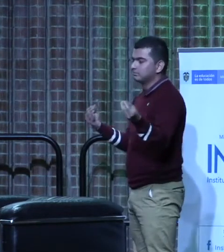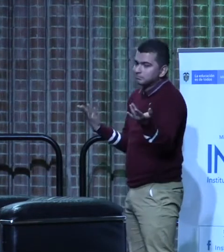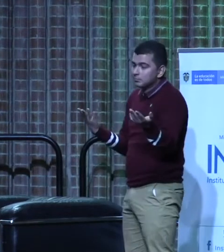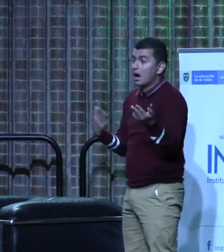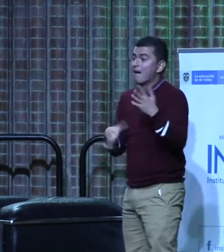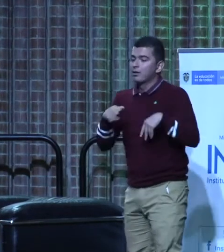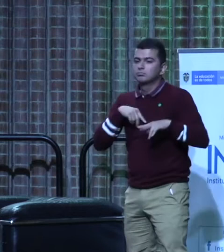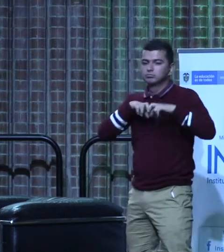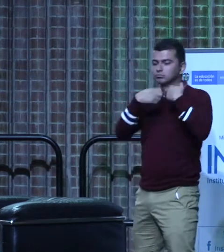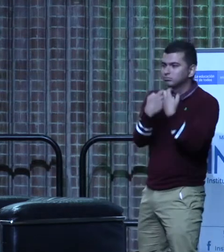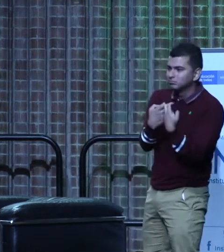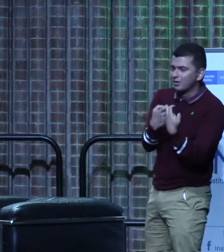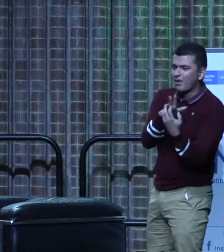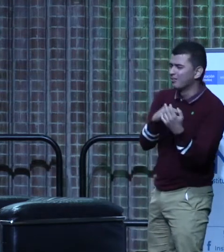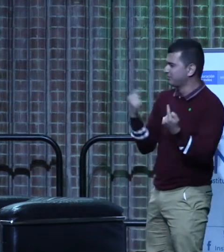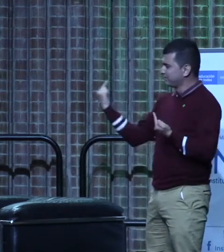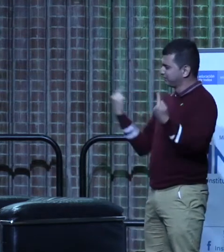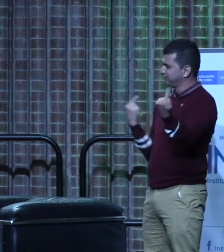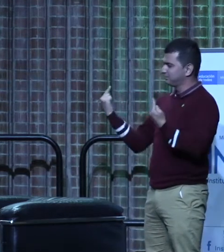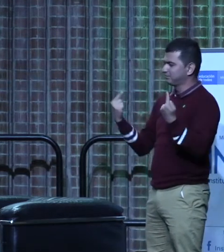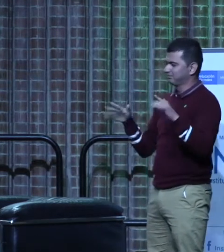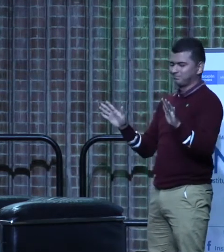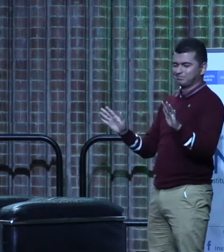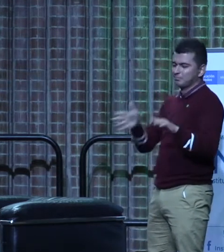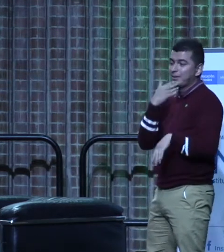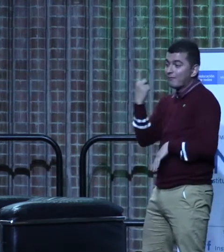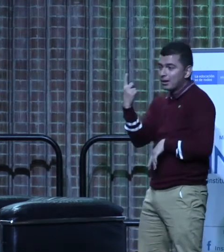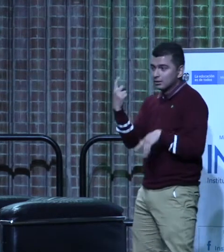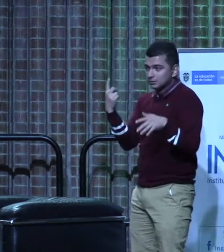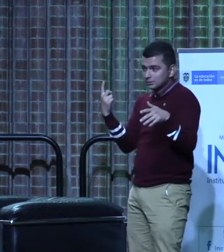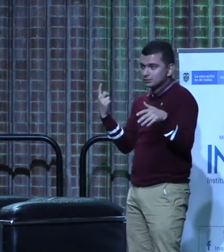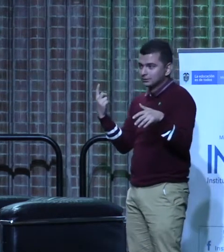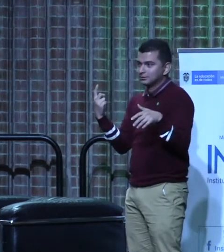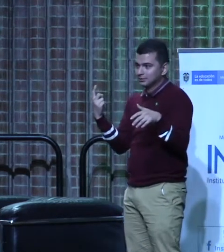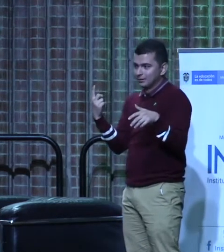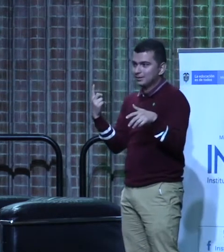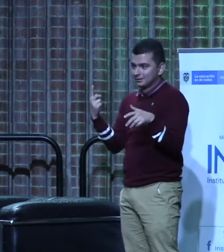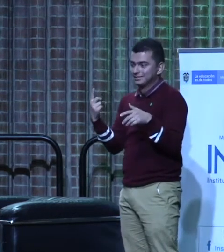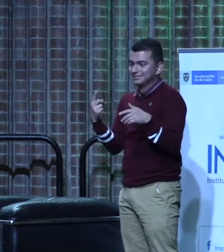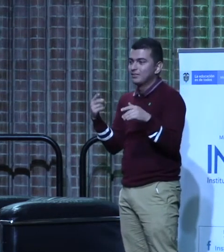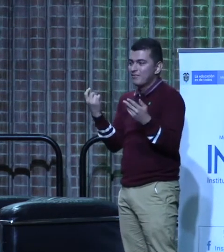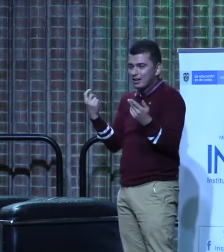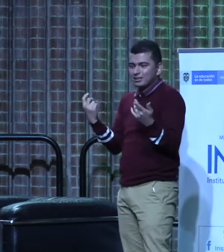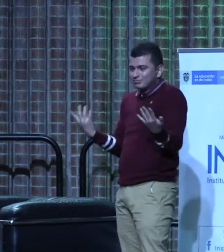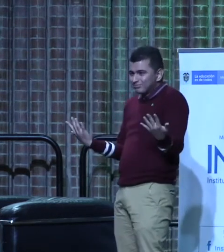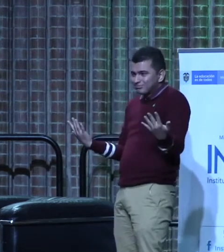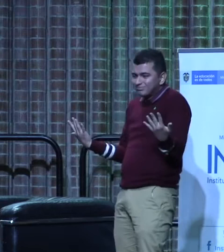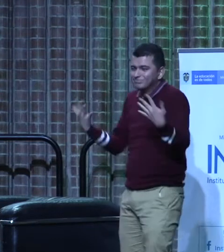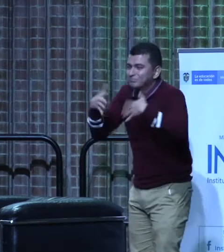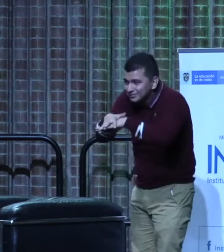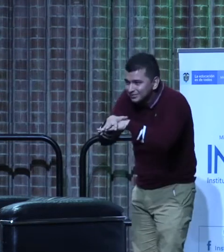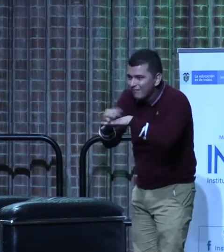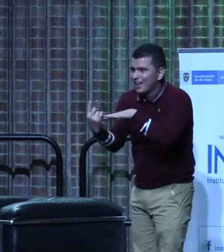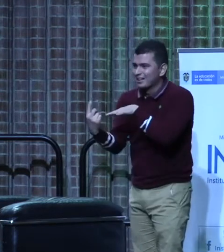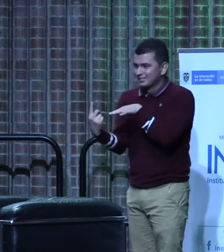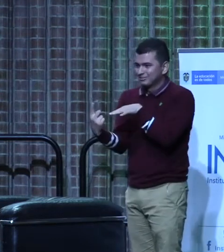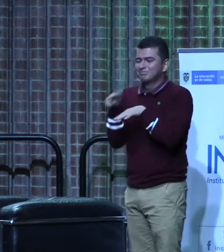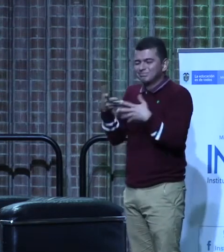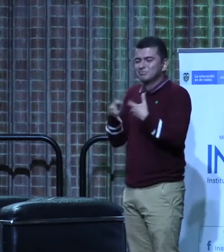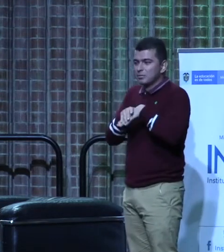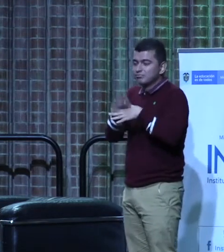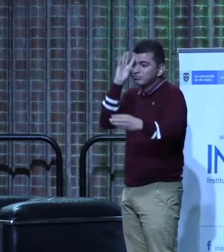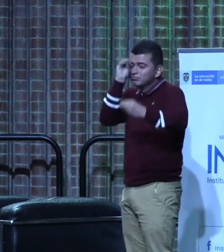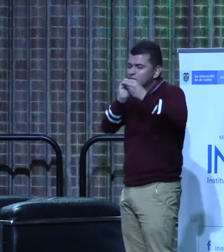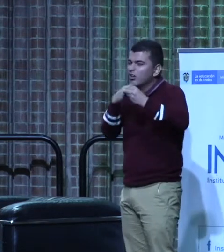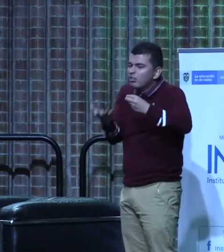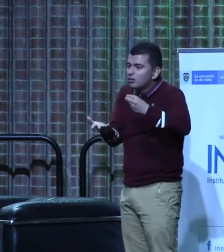el instituto, es que muchas veces desde el instituto y desde la Secretaría de Integración Social, de Educación y de las diferentes